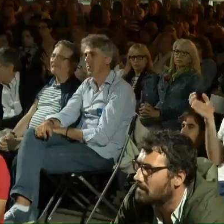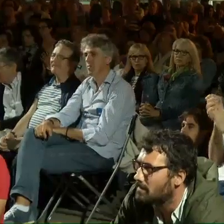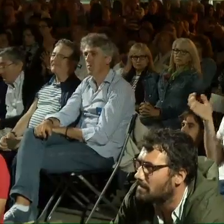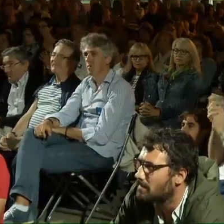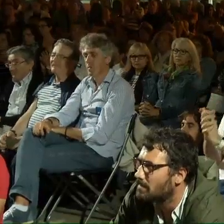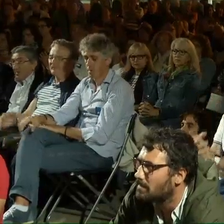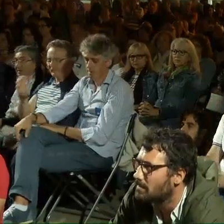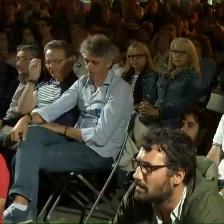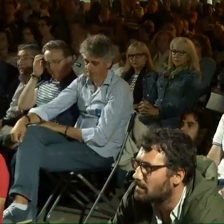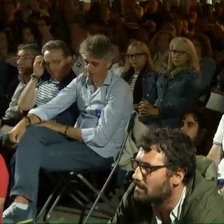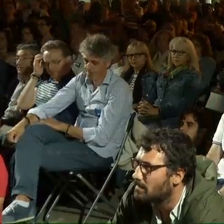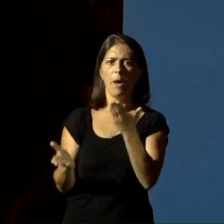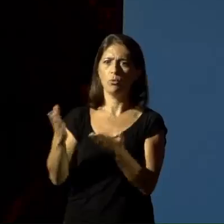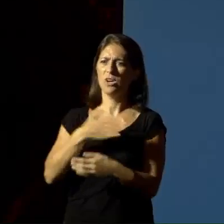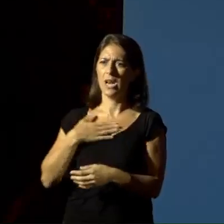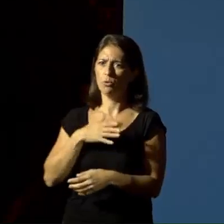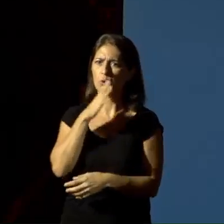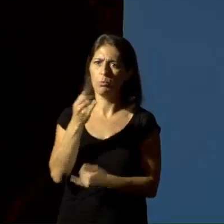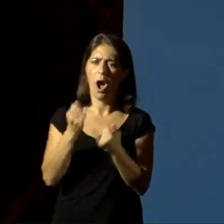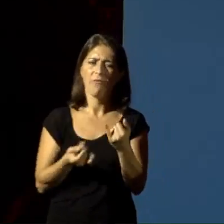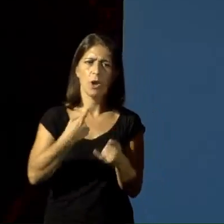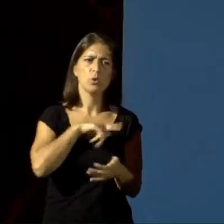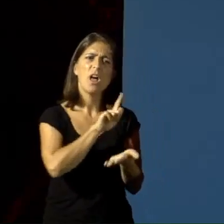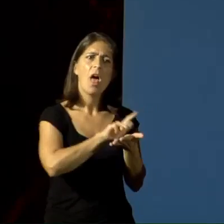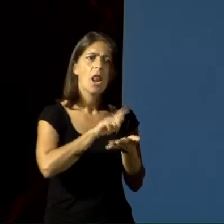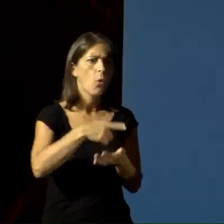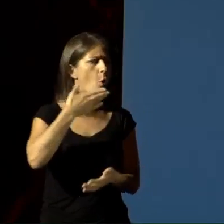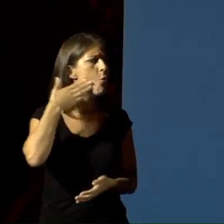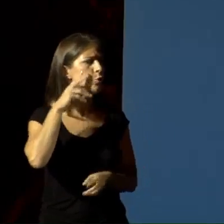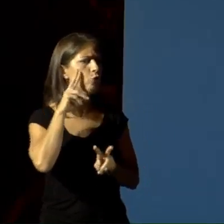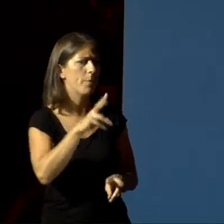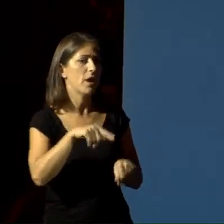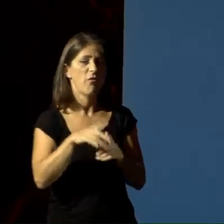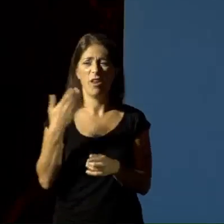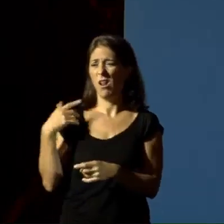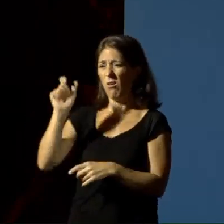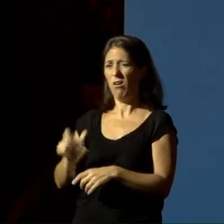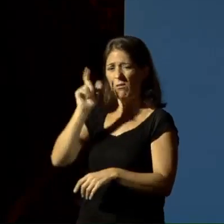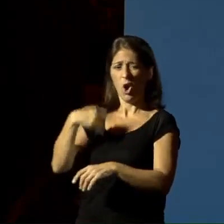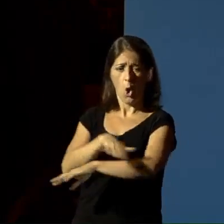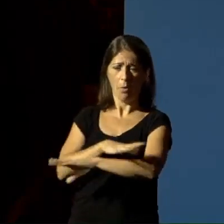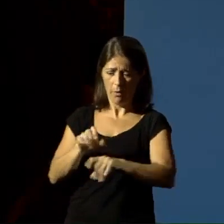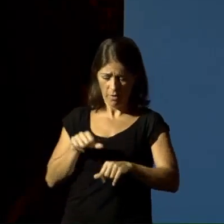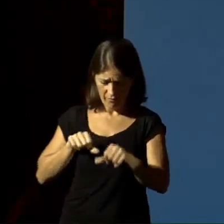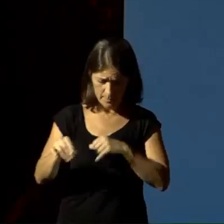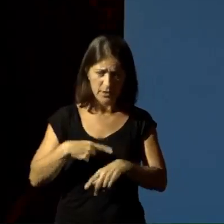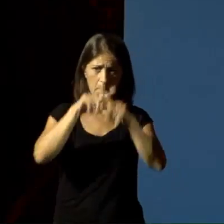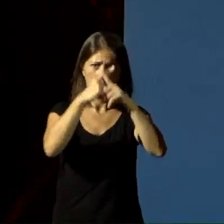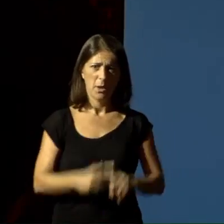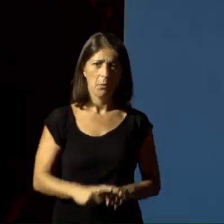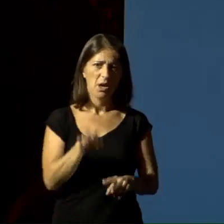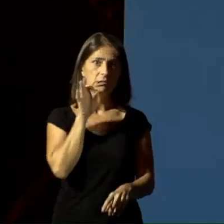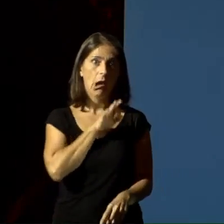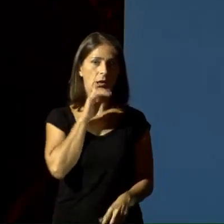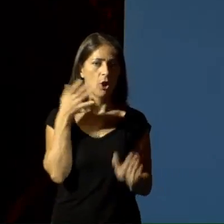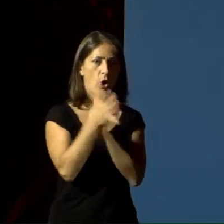Queremos un país xusto, porque un país xusto está orgulloso da nosa lingua, e o primeiro que fixo Feijóo cando chegou ao goberno foi prohibir explicar as matemáticas en